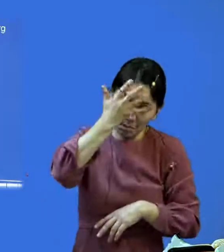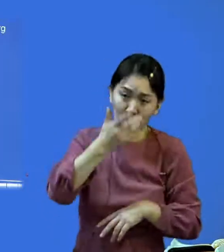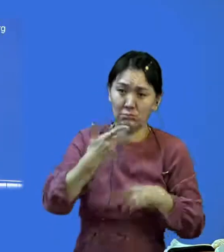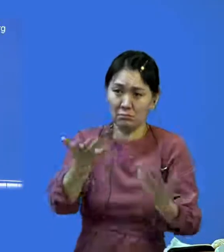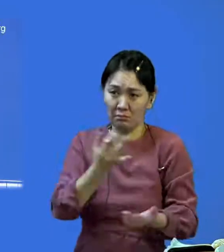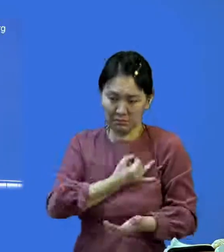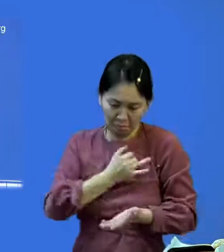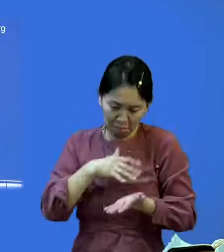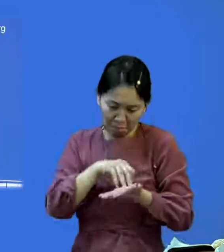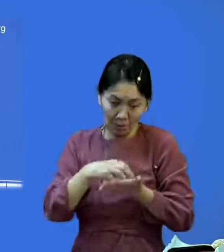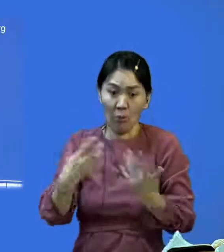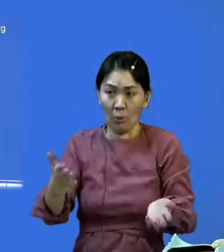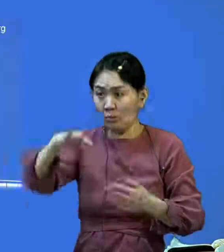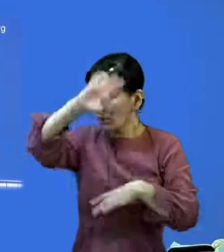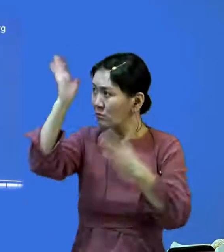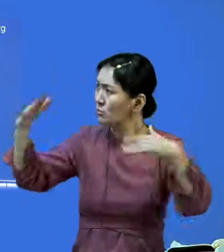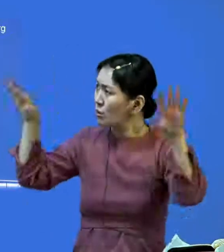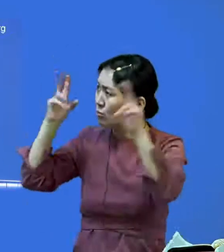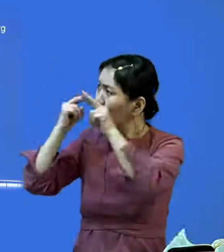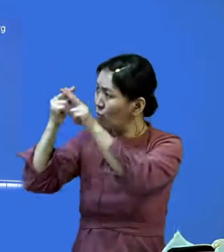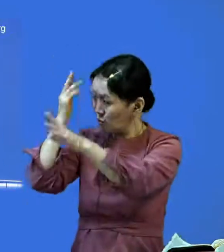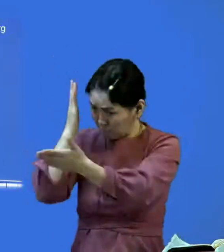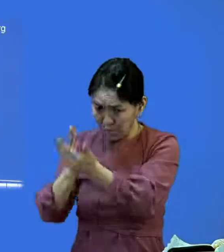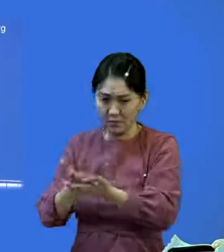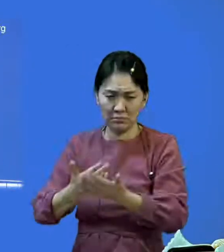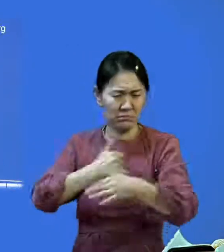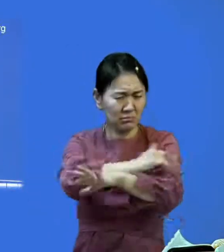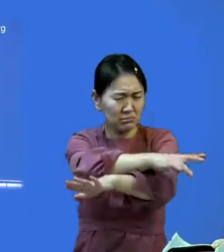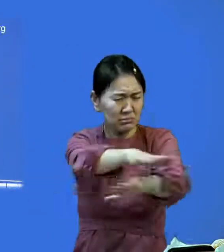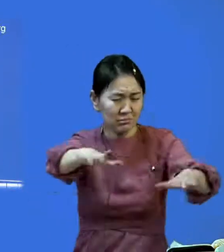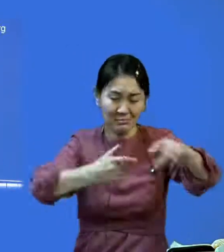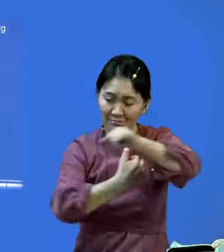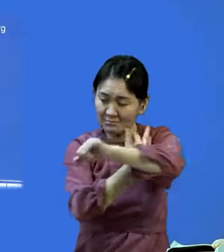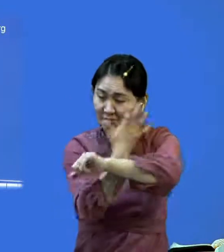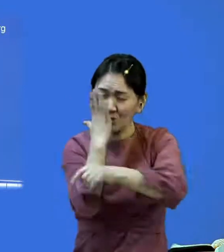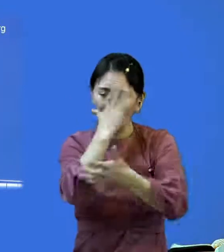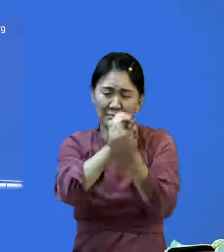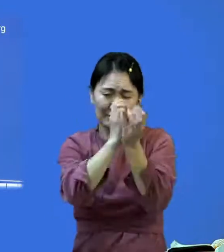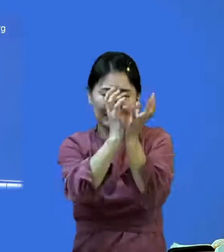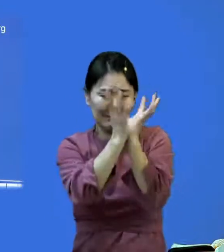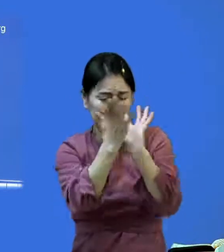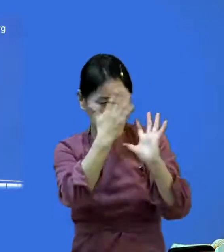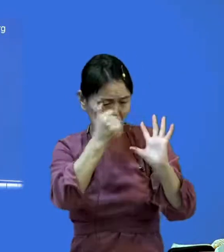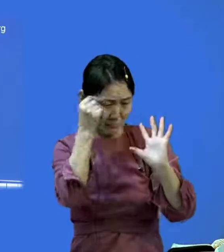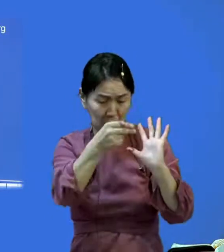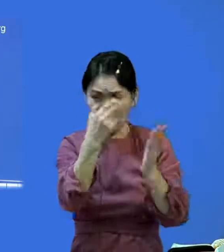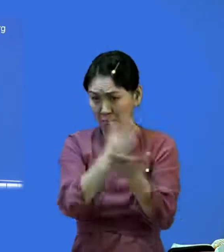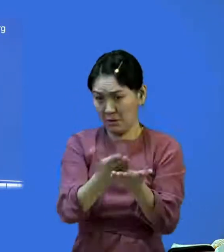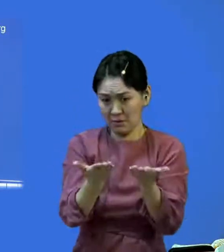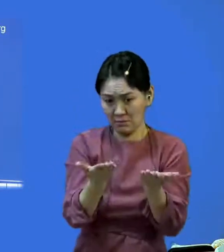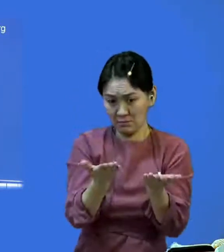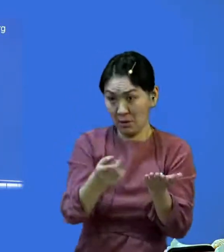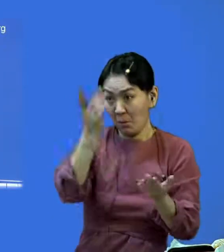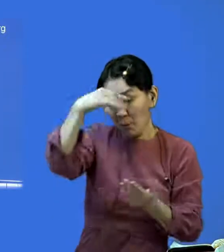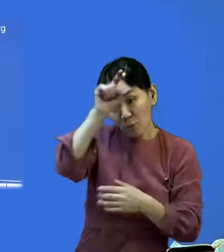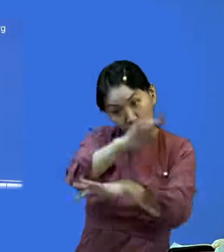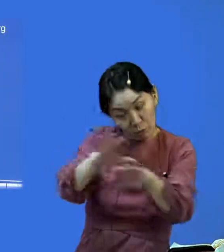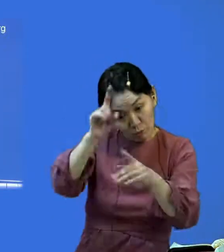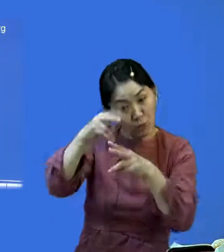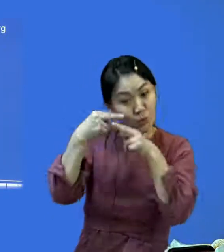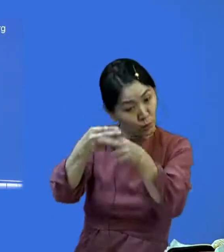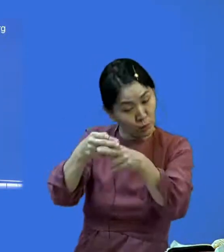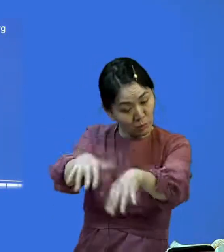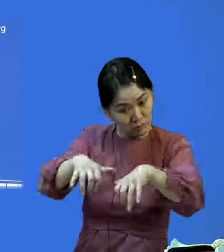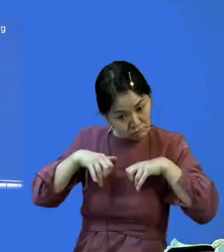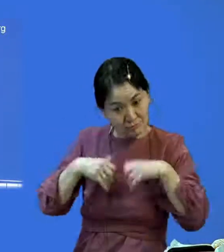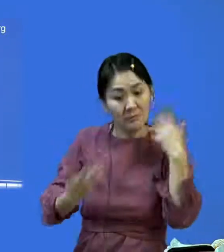Тэнгэрийн шуудыг хүртэл тийжээж байна. Талын сараан цэцгийг ийхүү үзэсгэлэнтэй хувцаслаж байна. Тэгвэл бурхны хүүхдүүдэд туслахгүй байна